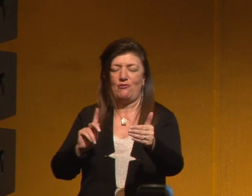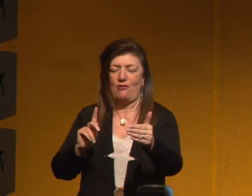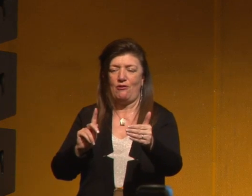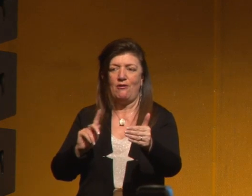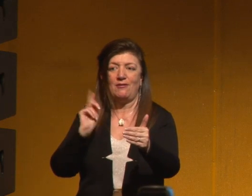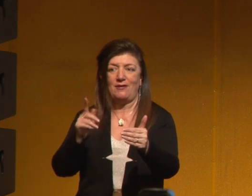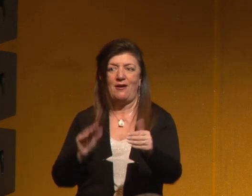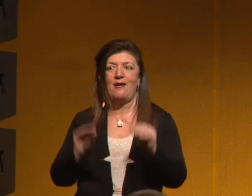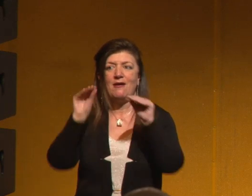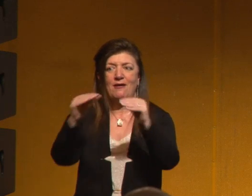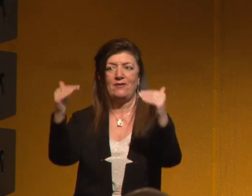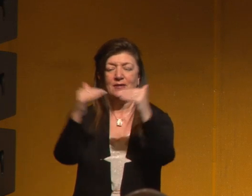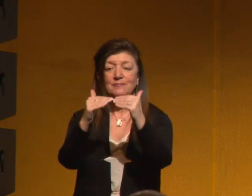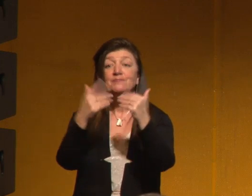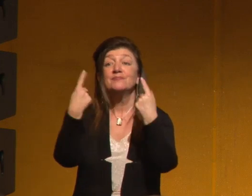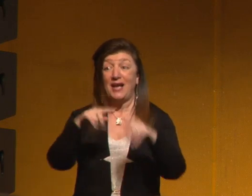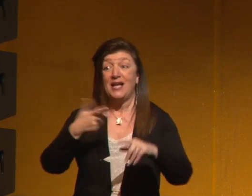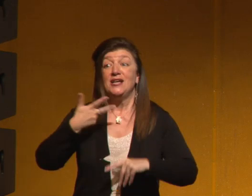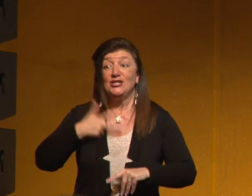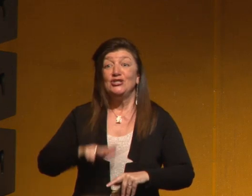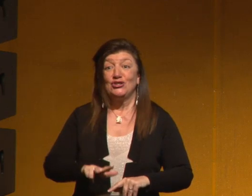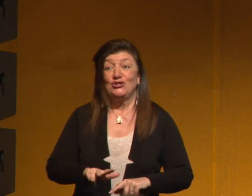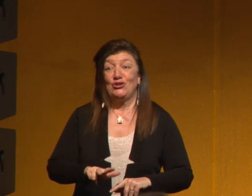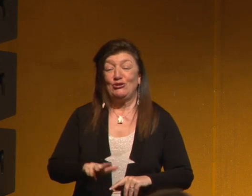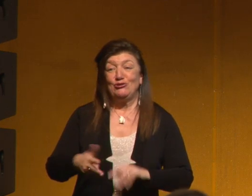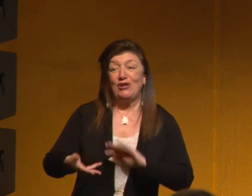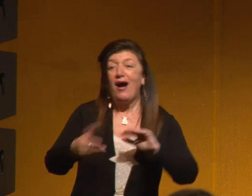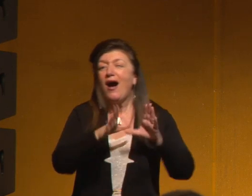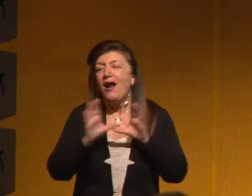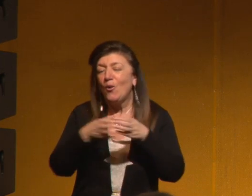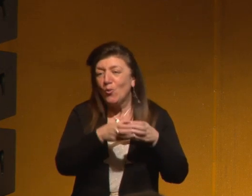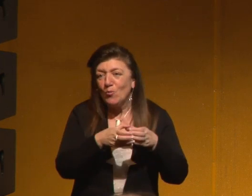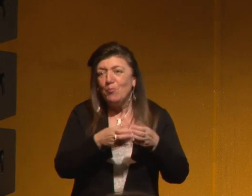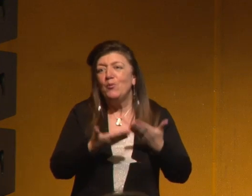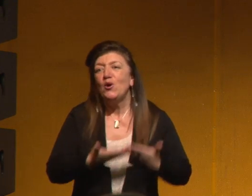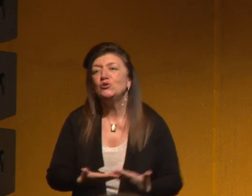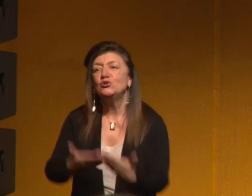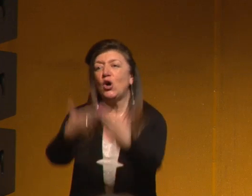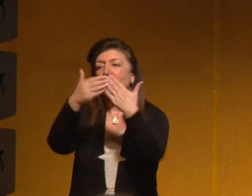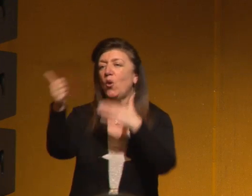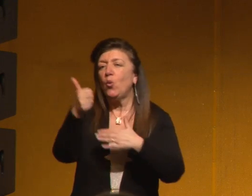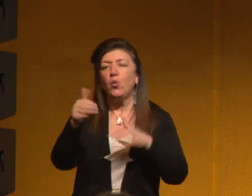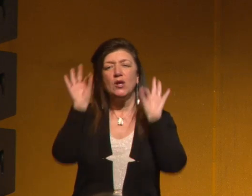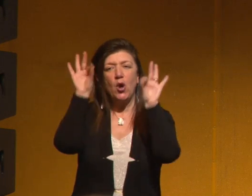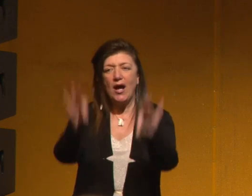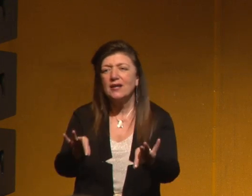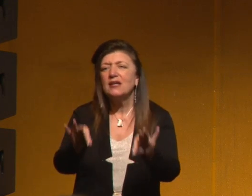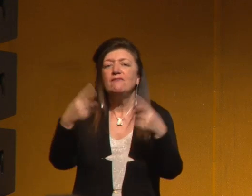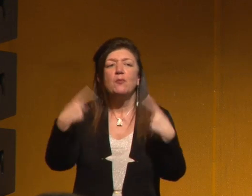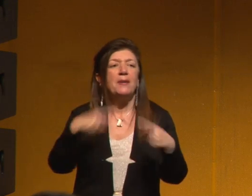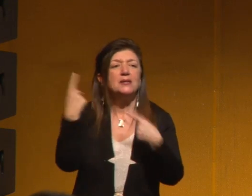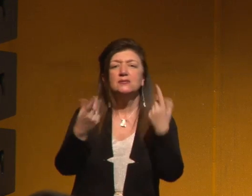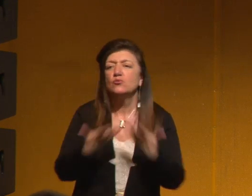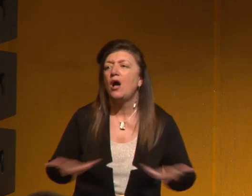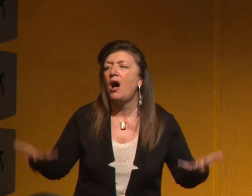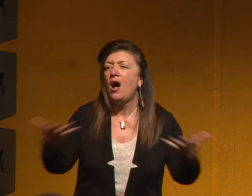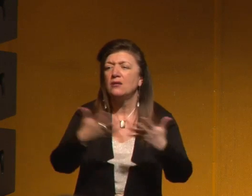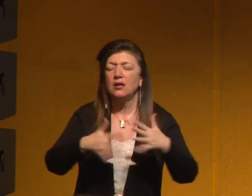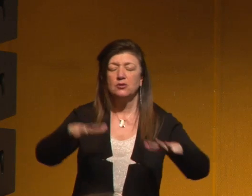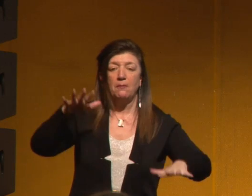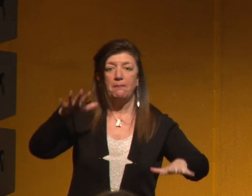solidarietà e la coesione sociale sono infatti l'unica alternativa possibile a un presente sempre più insicuro e instabile che